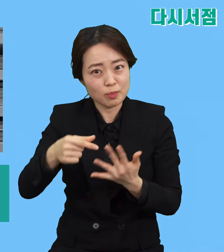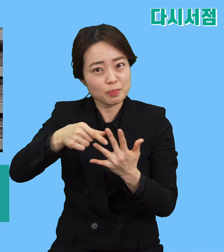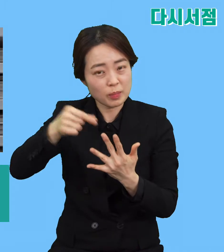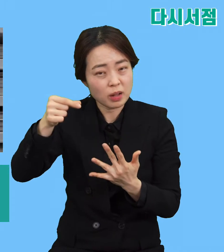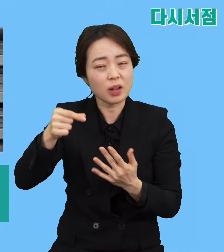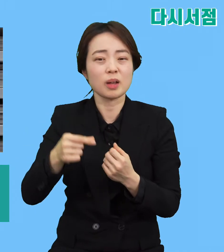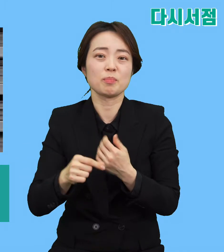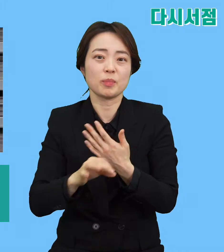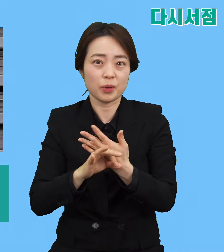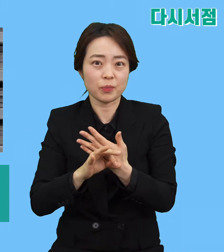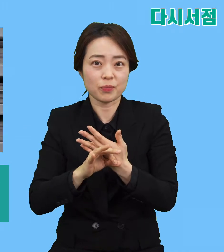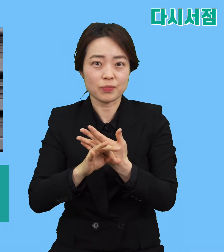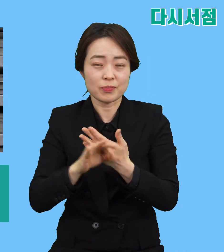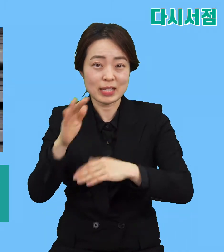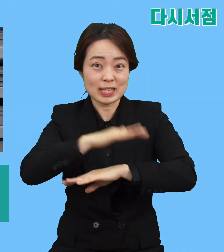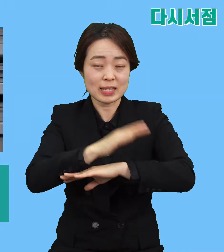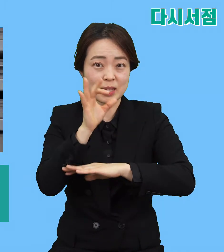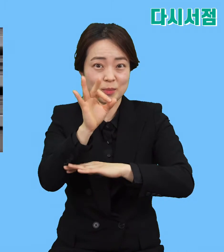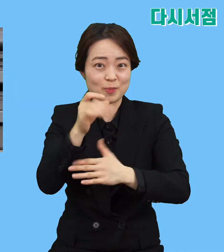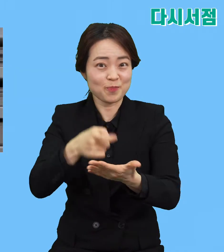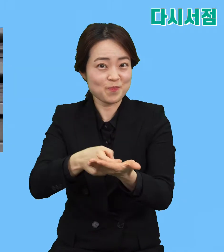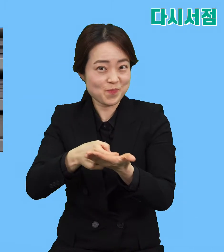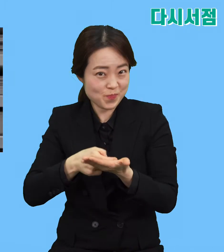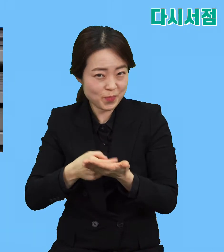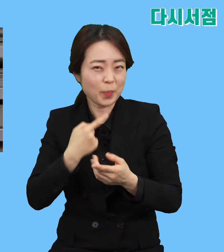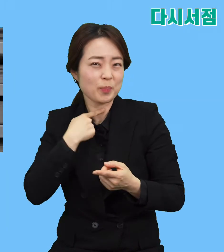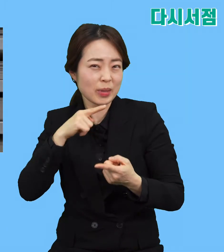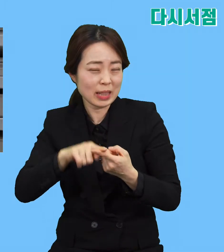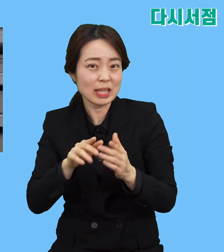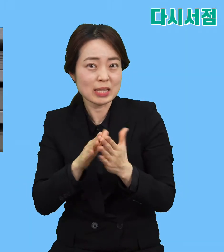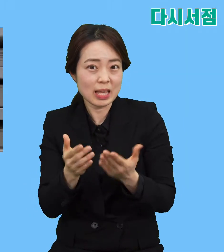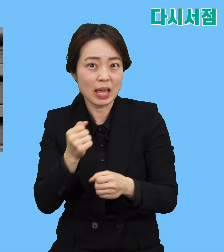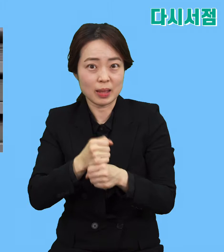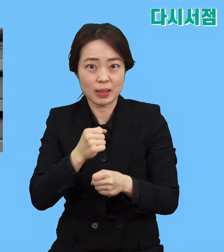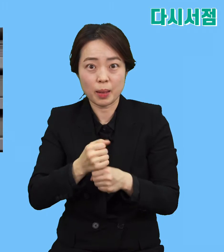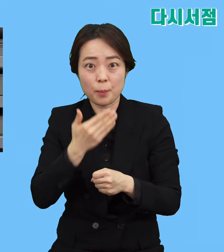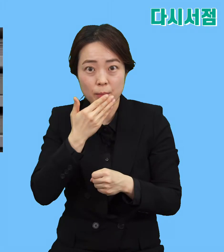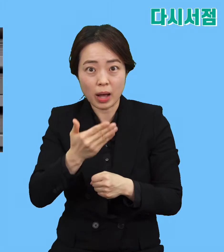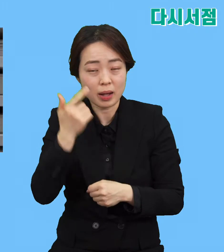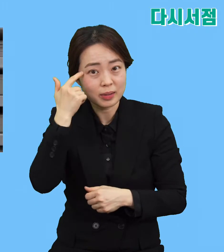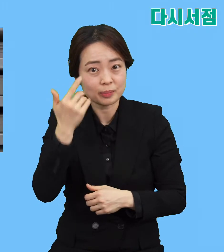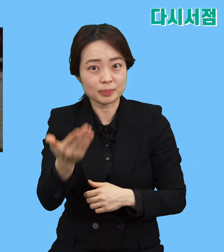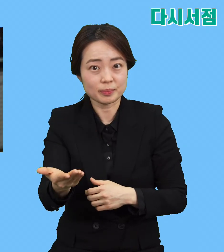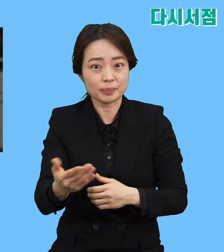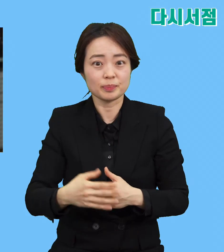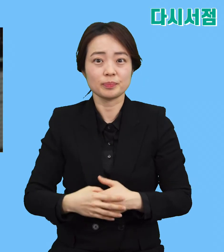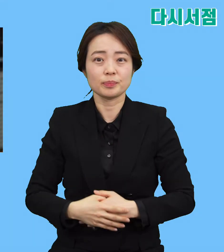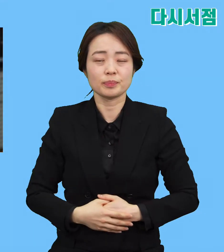선택해야 인쇄비도 절약하면서 마음에 드는 책을 만들 수 있을까요?